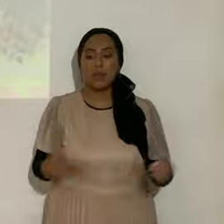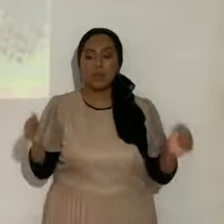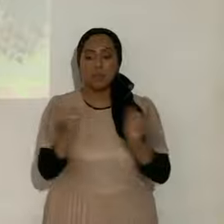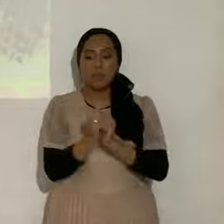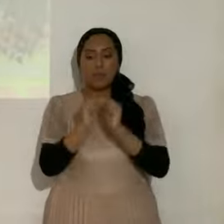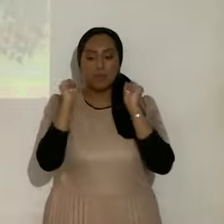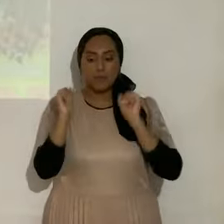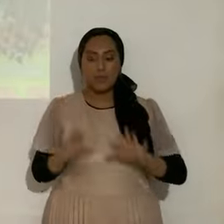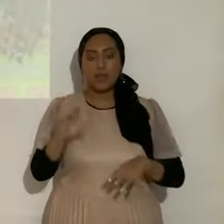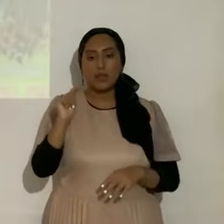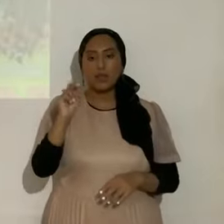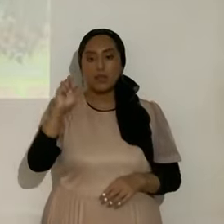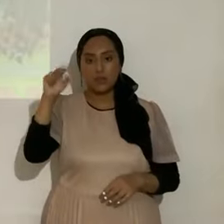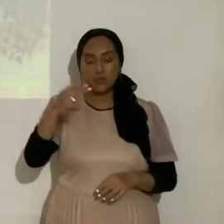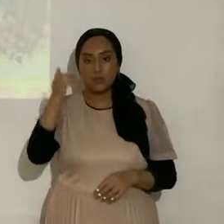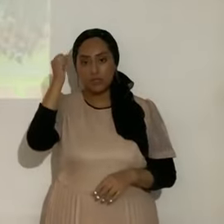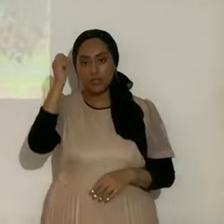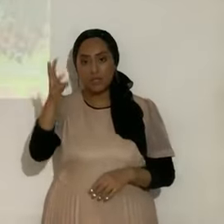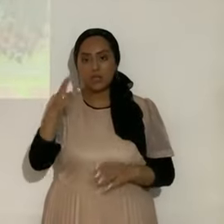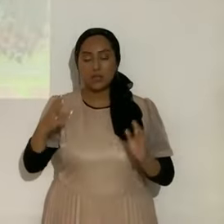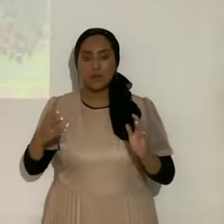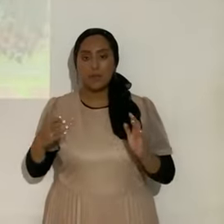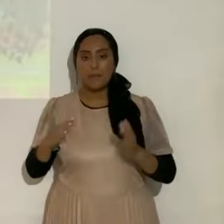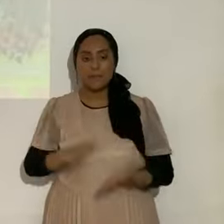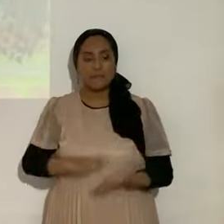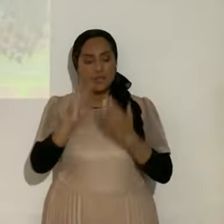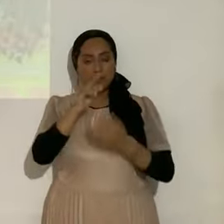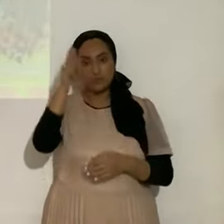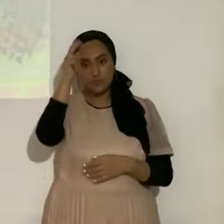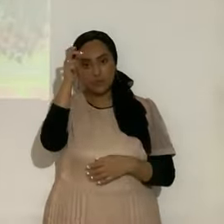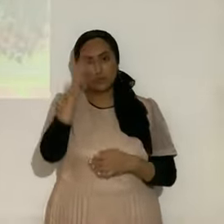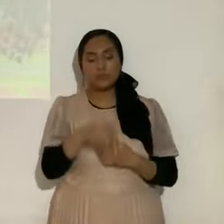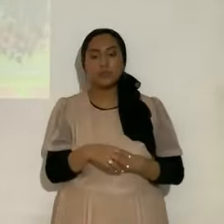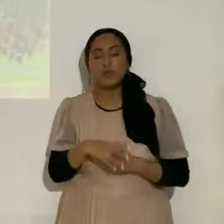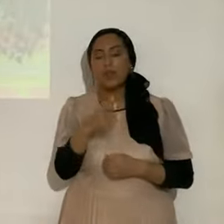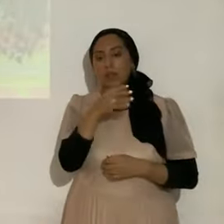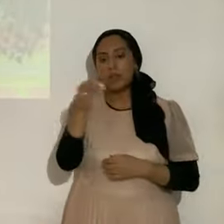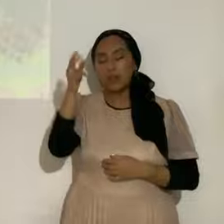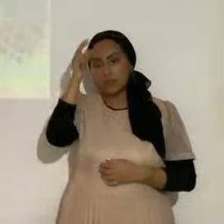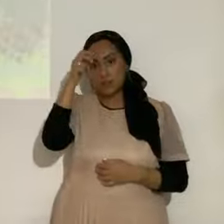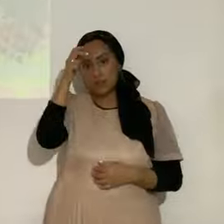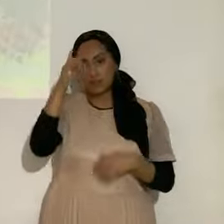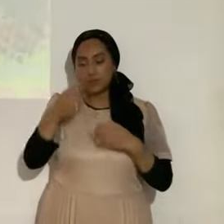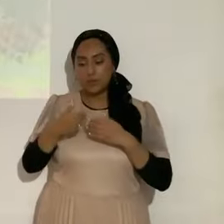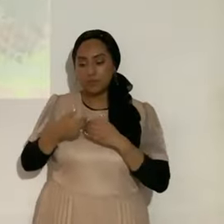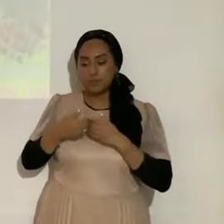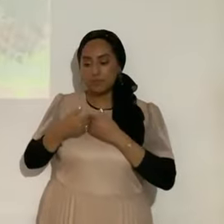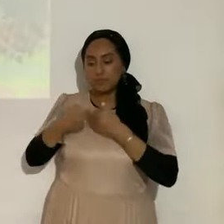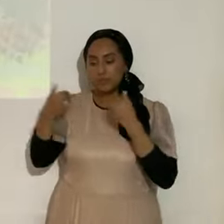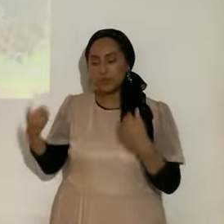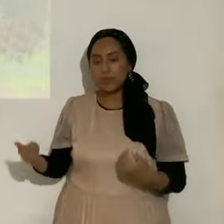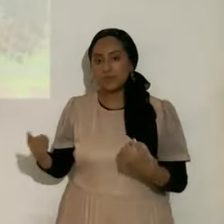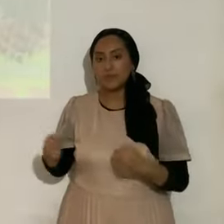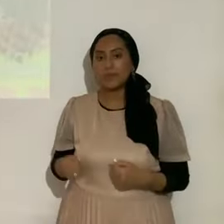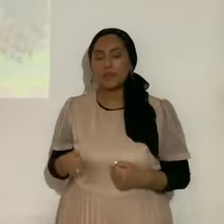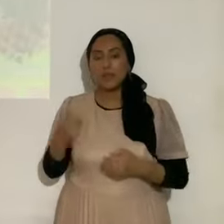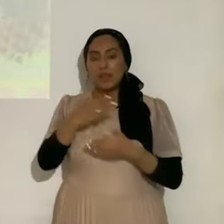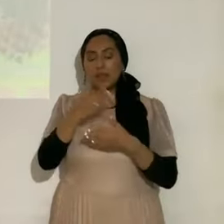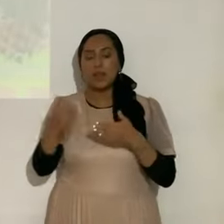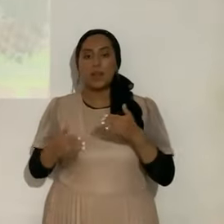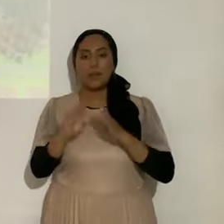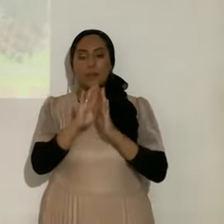Con la bendita Torah, Yahshua afrontó al diablo. Yahshua jamás se le reprenda. Y el diablo se alejó de él. Vamos a la última